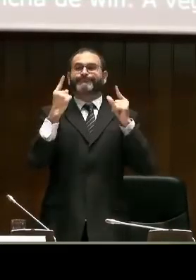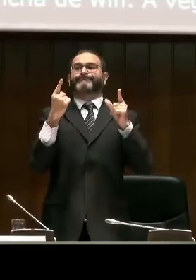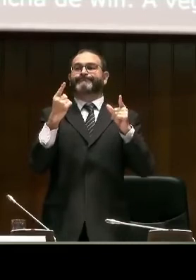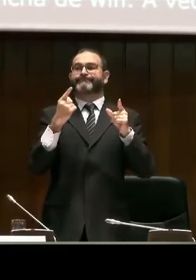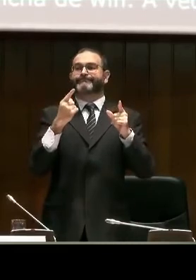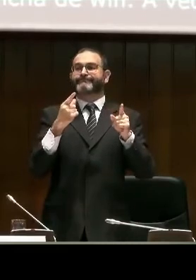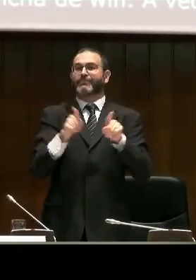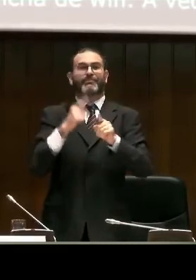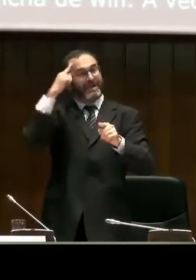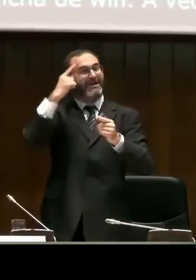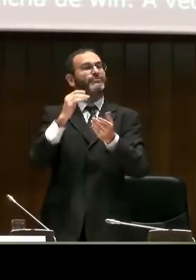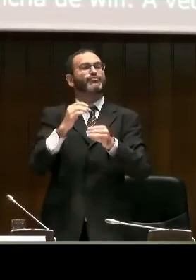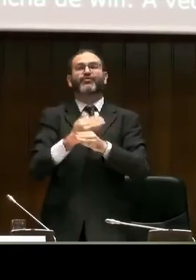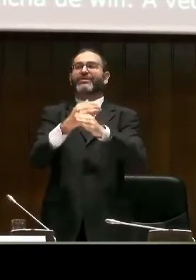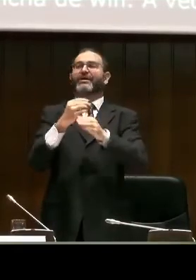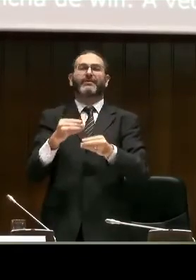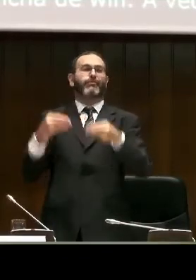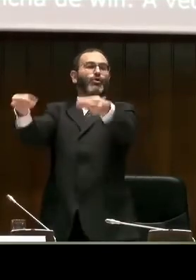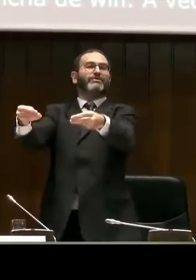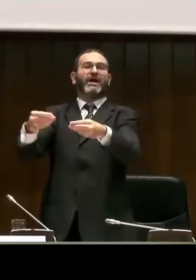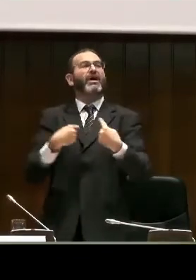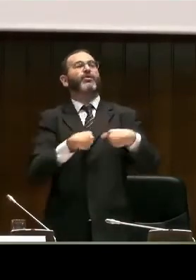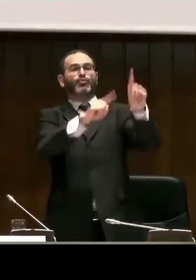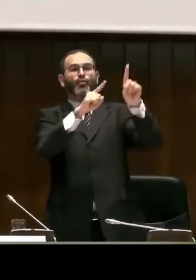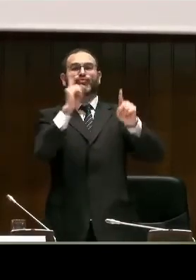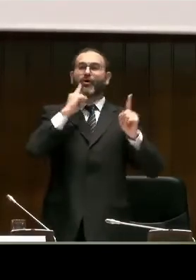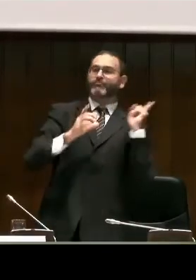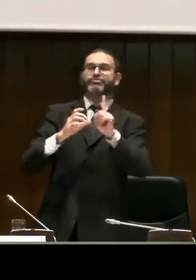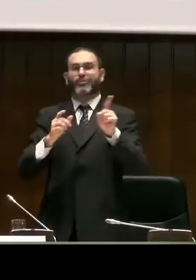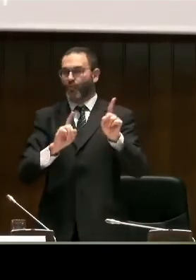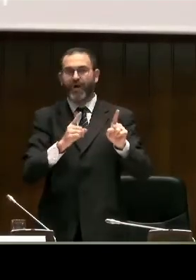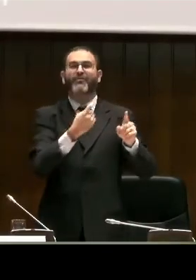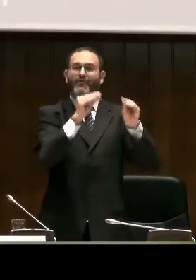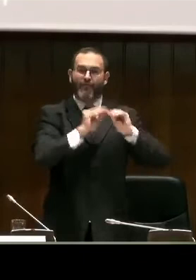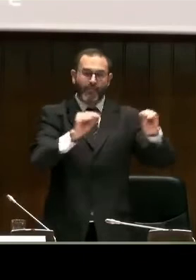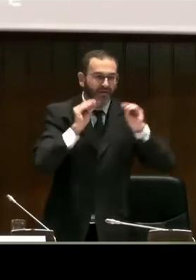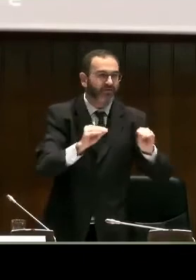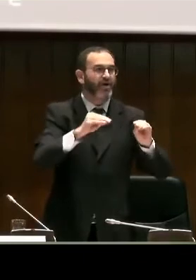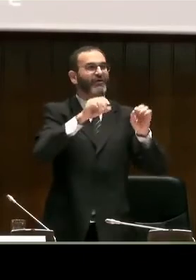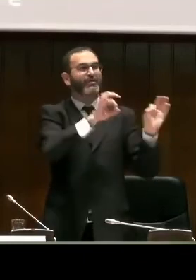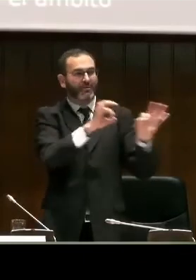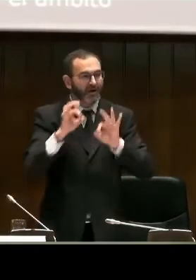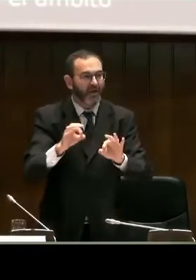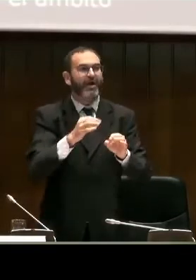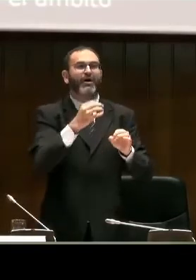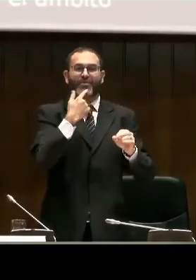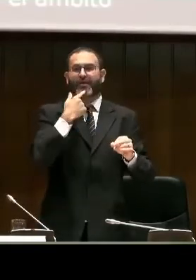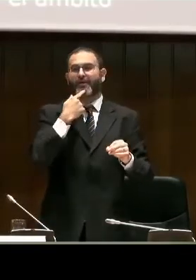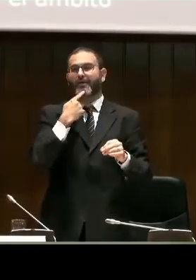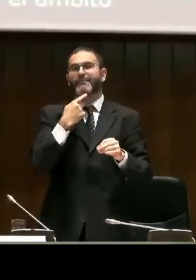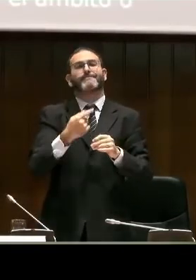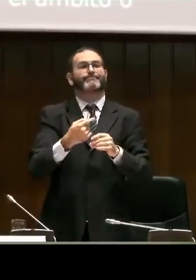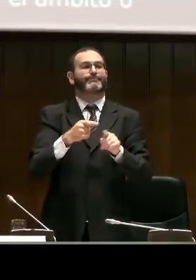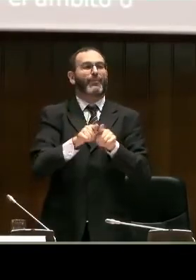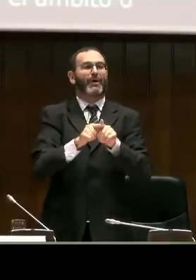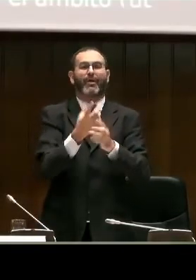que se encuentra la sede de la asociación, no al ámbito rural. Y no es suficiente para